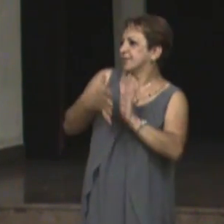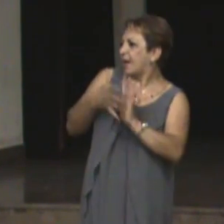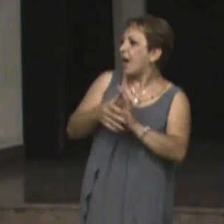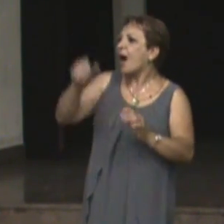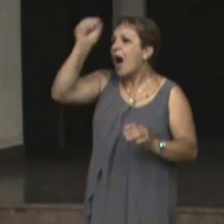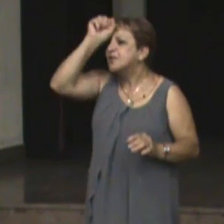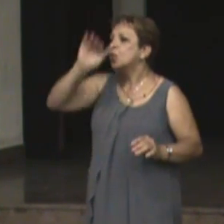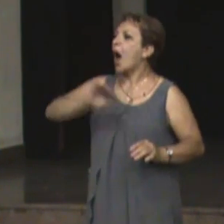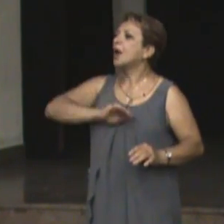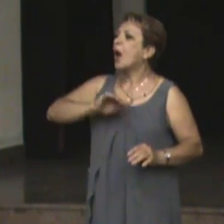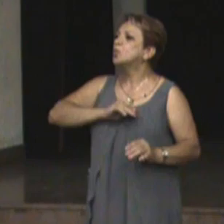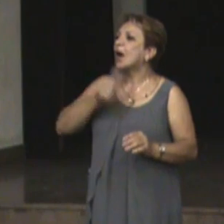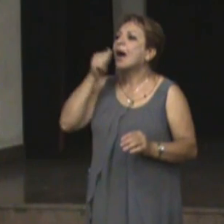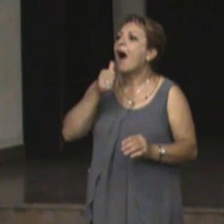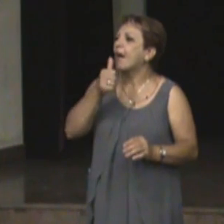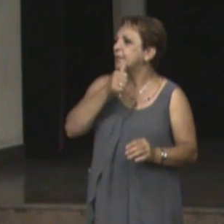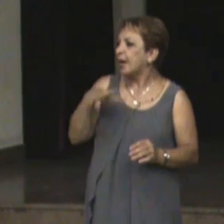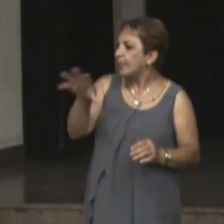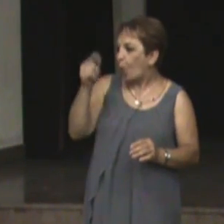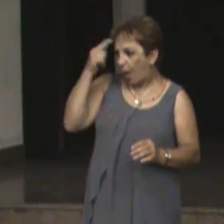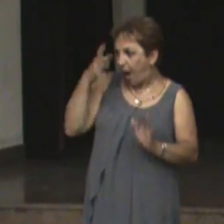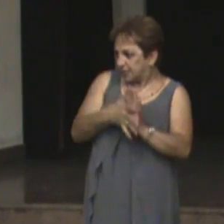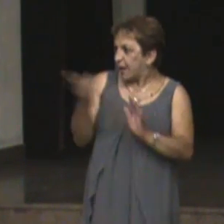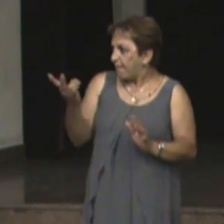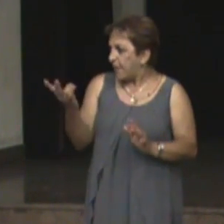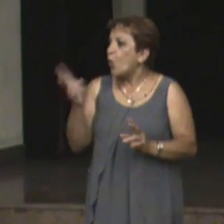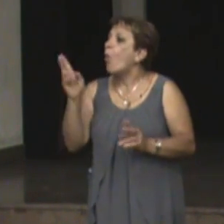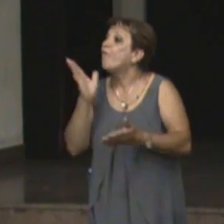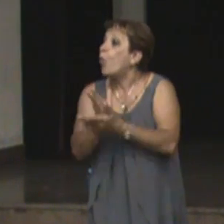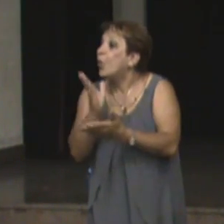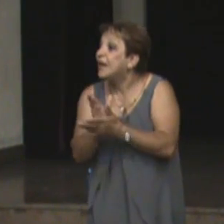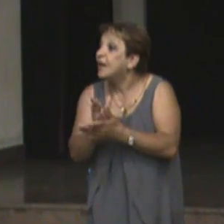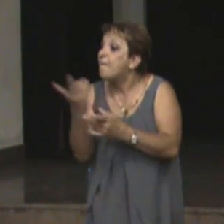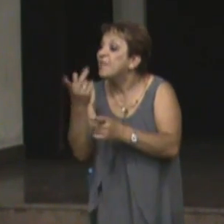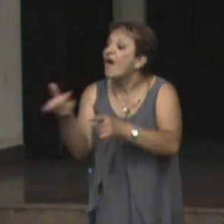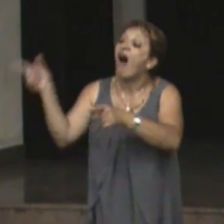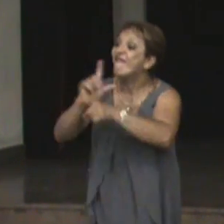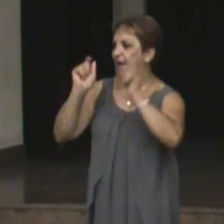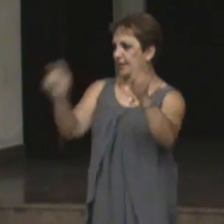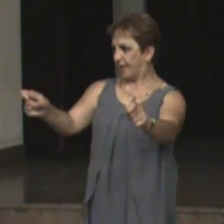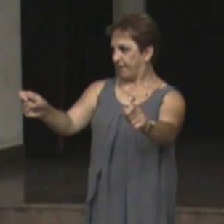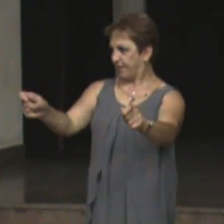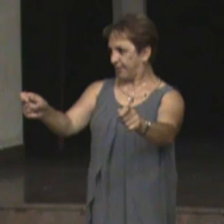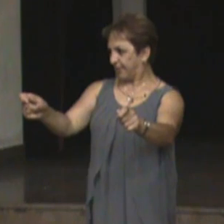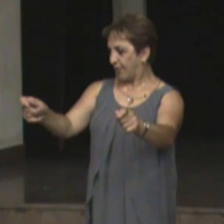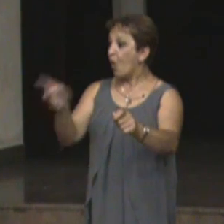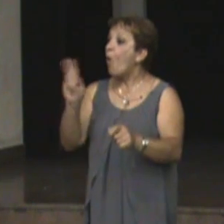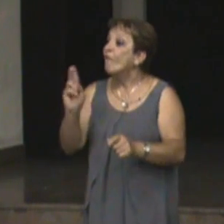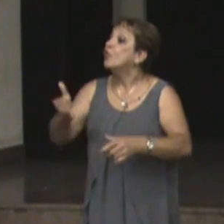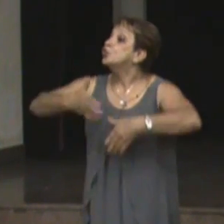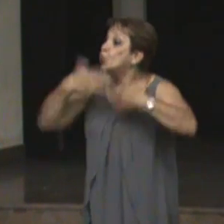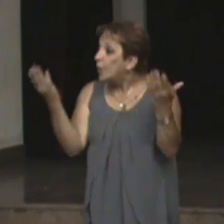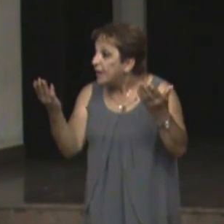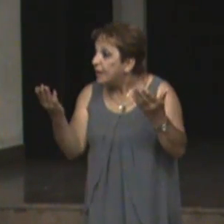արքայության գաղտնիքները, բայց ոչ նա, որովհետև ով ունի, նրան պիտի տրվի ավելիով, ով